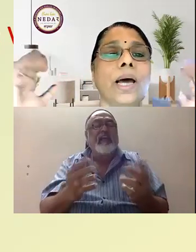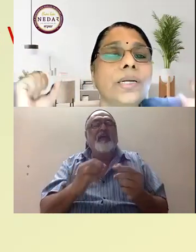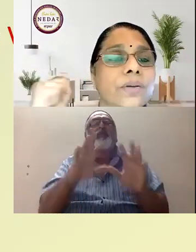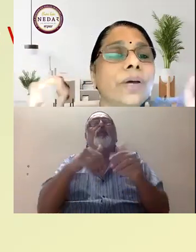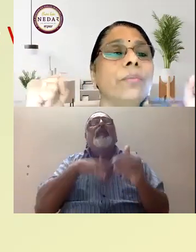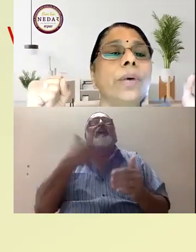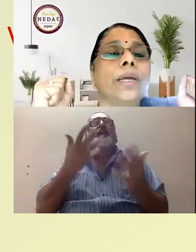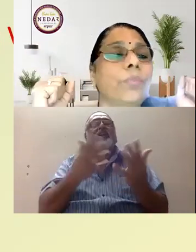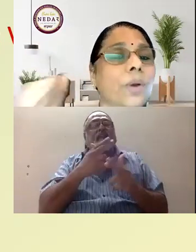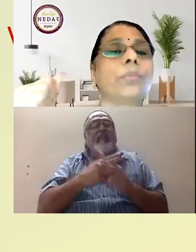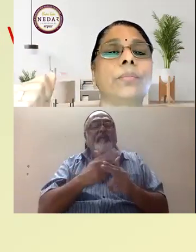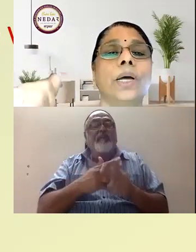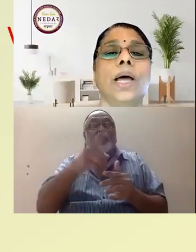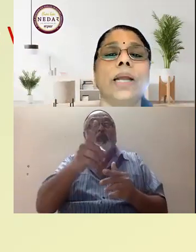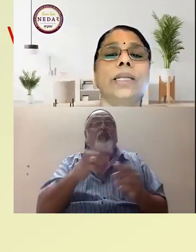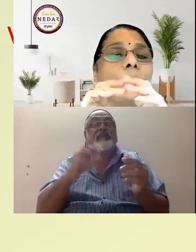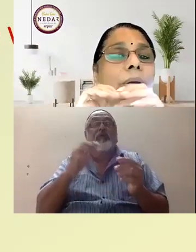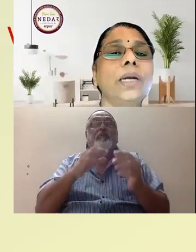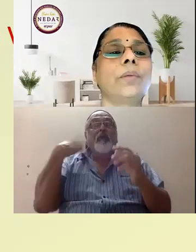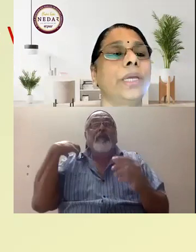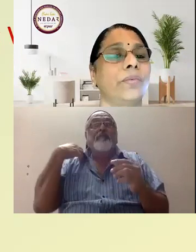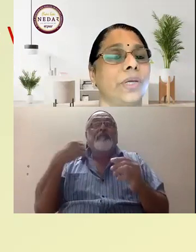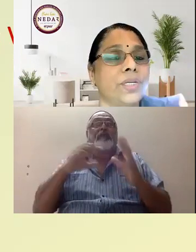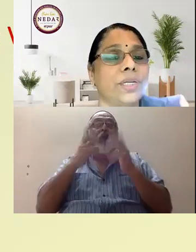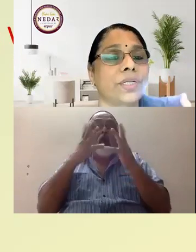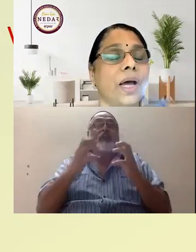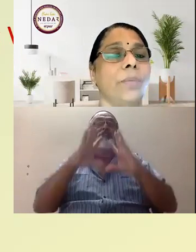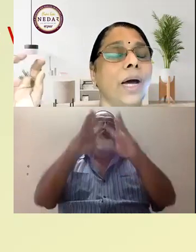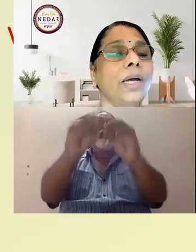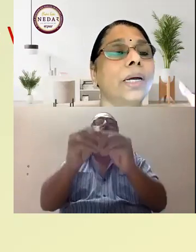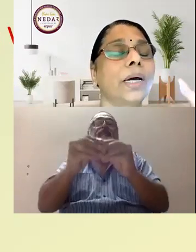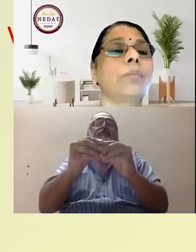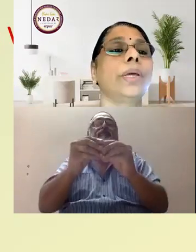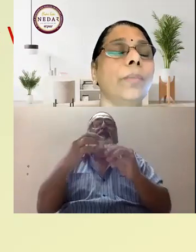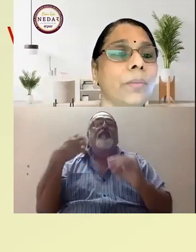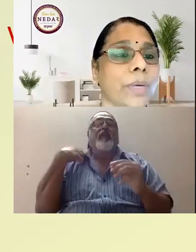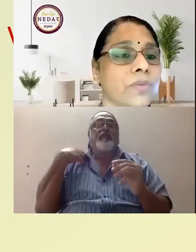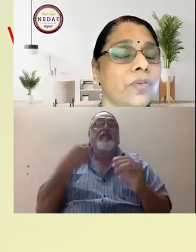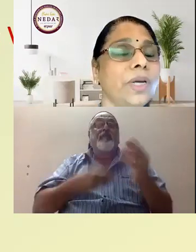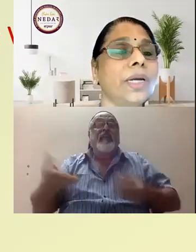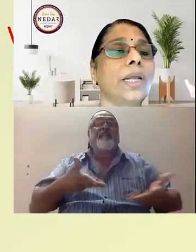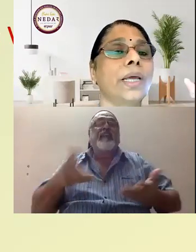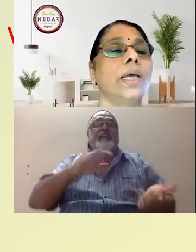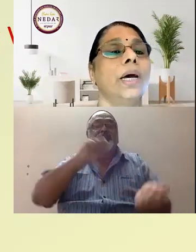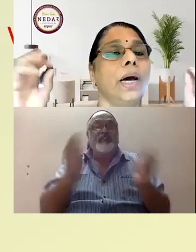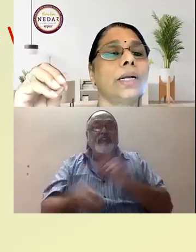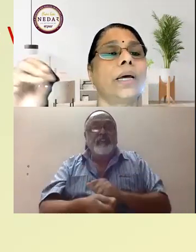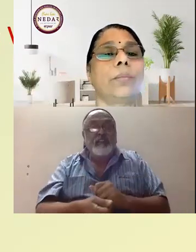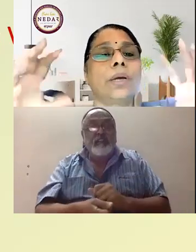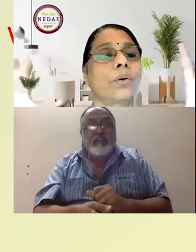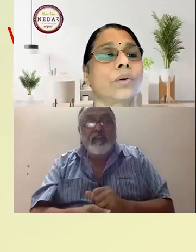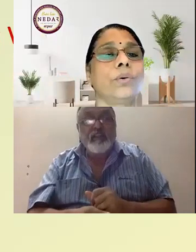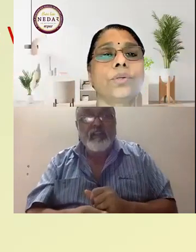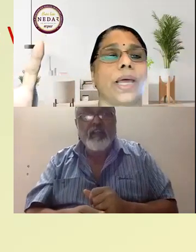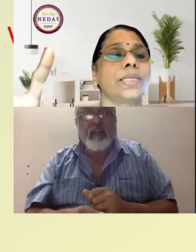they are driven by a problem and they build a behavior change. Ab har ghar mein hamare paas filter hai, har ghar